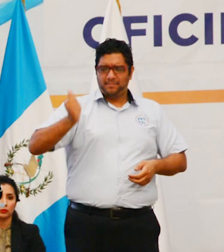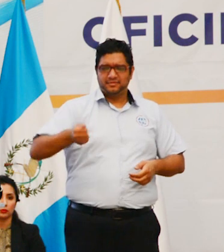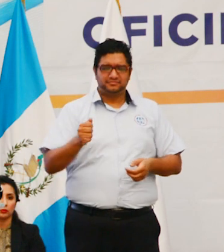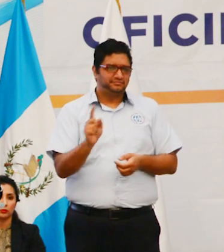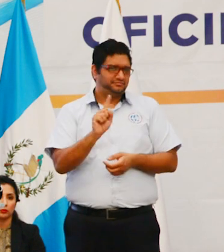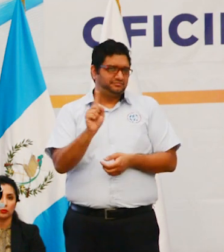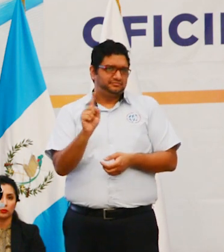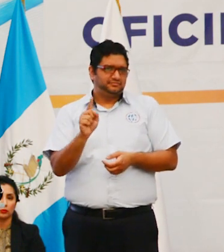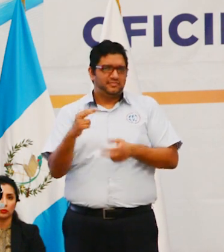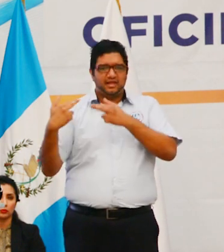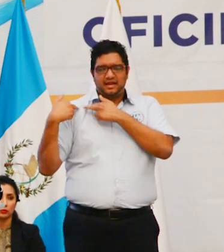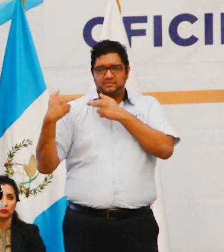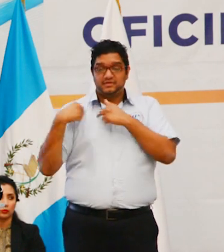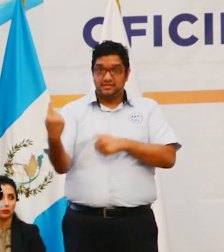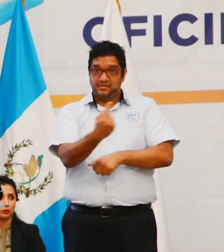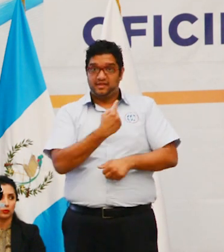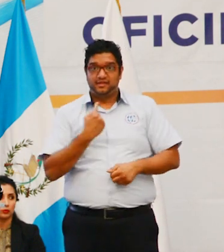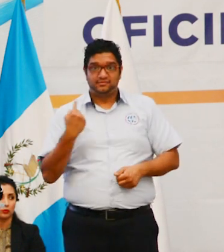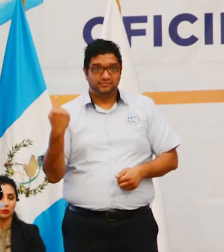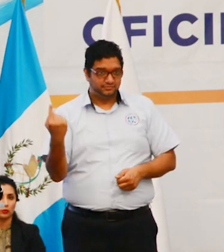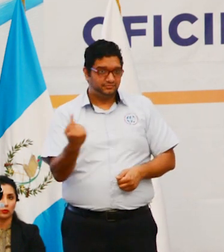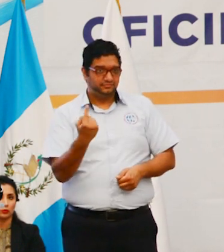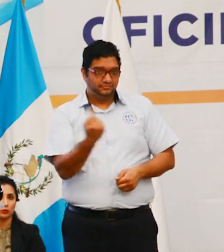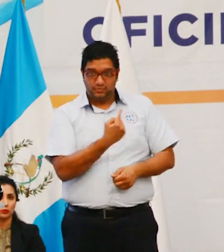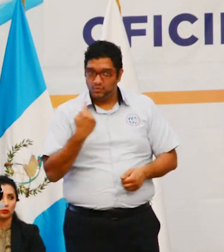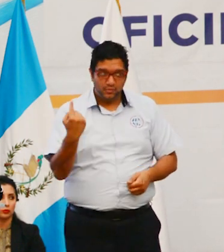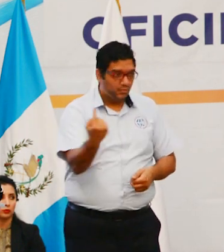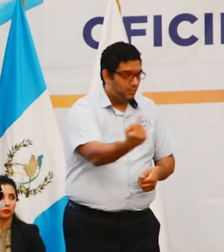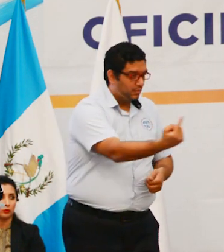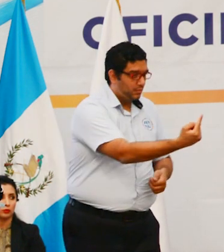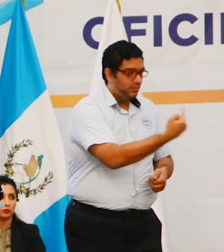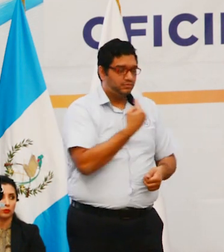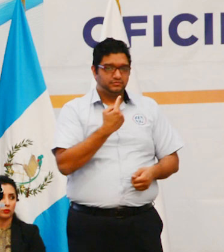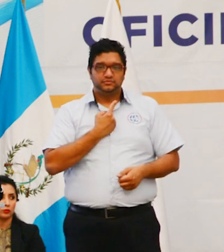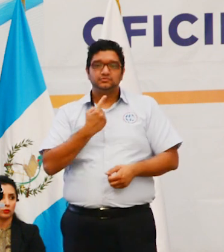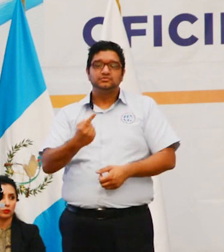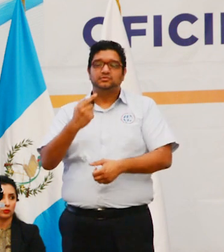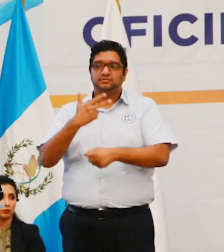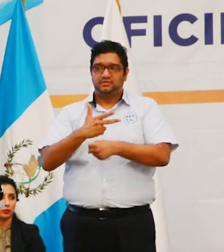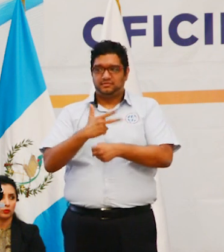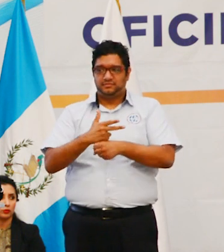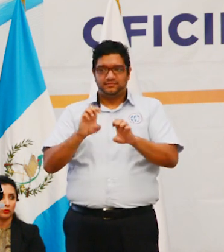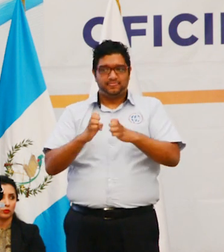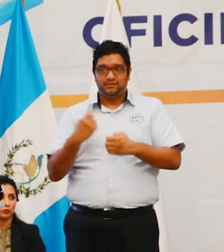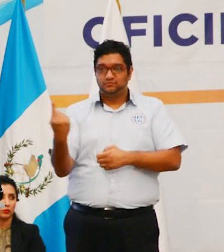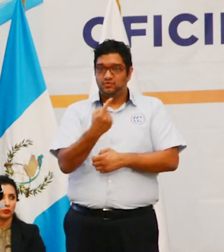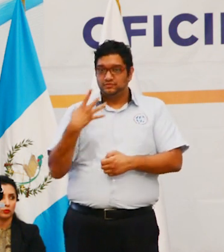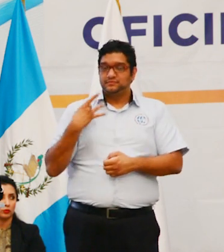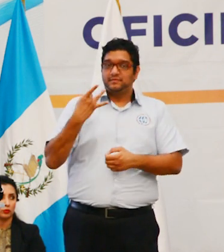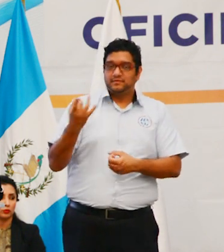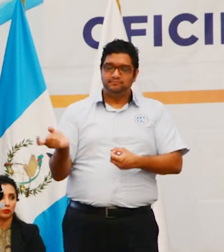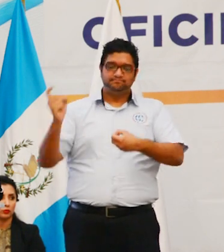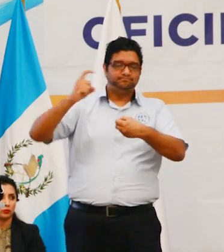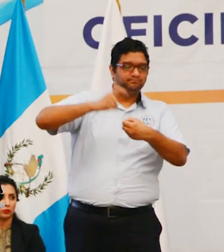a crear leyes. Todos somos el Estado de Guatemala, todos estamos obligados a participar activamente en la construcción de